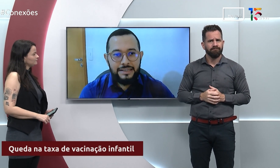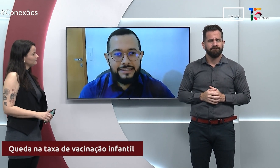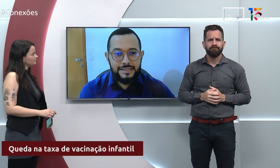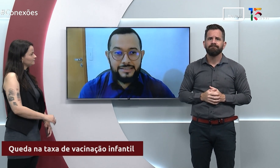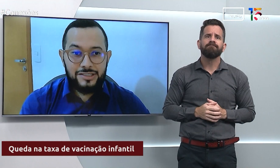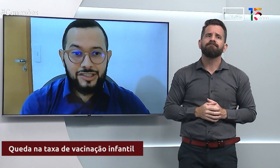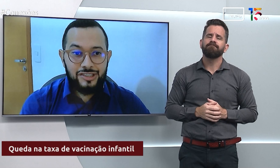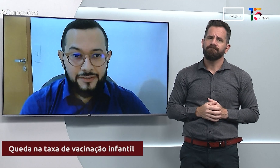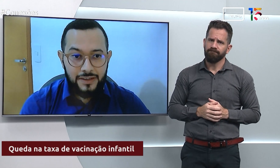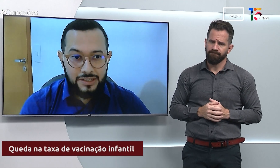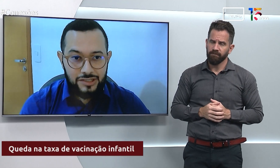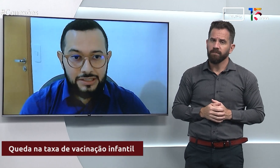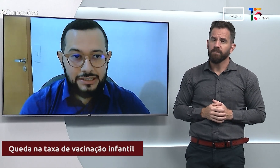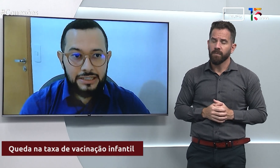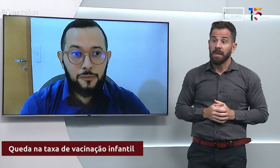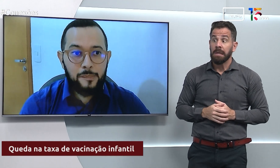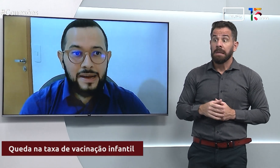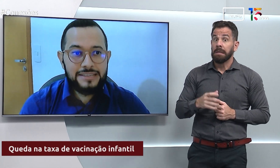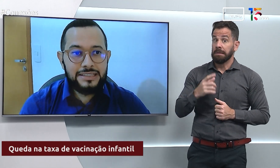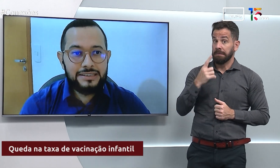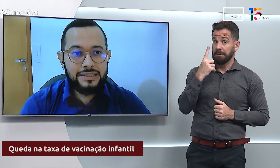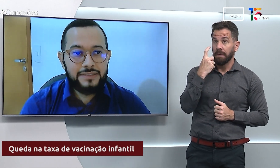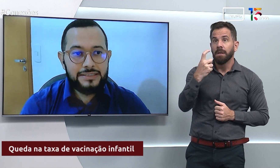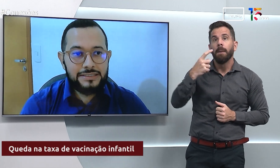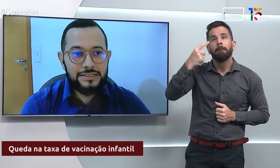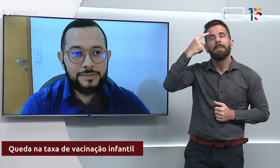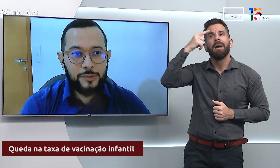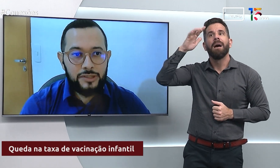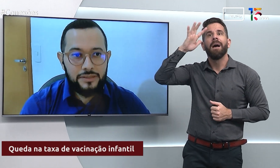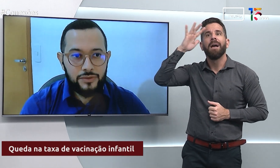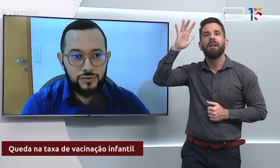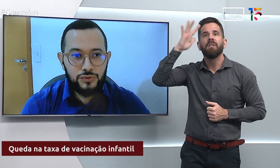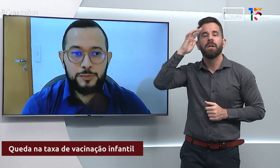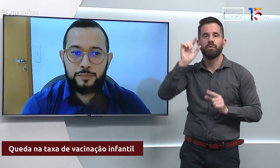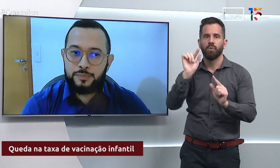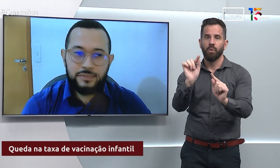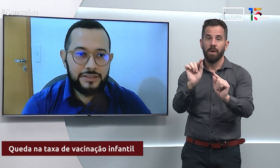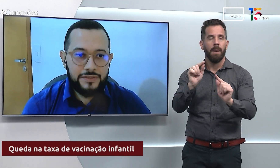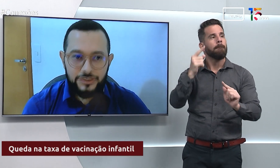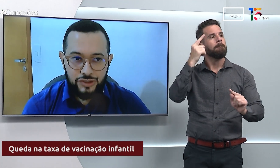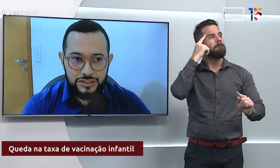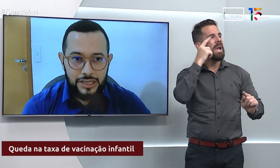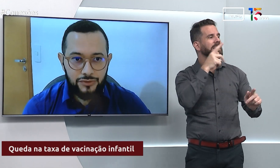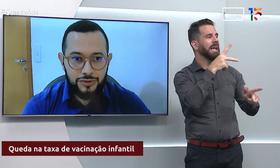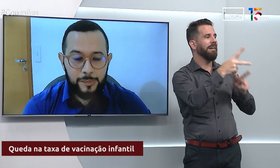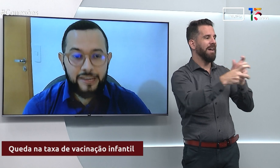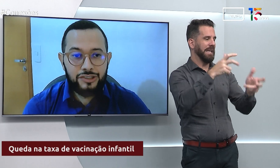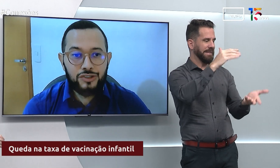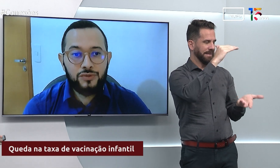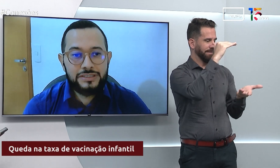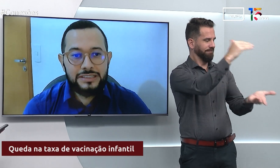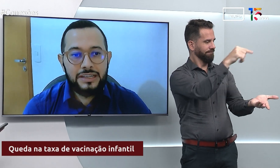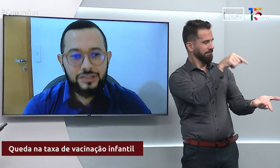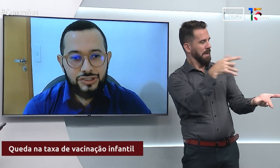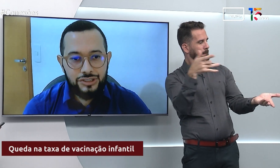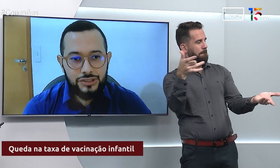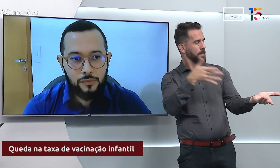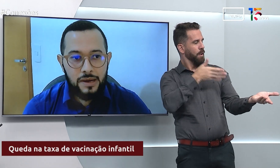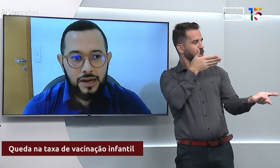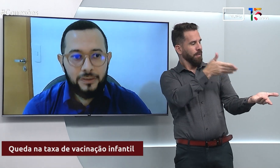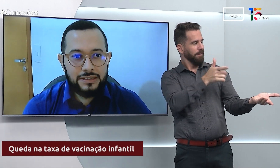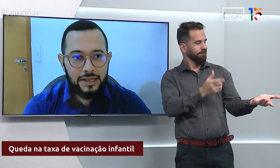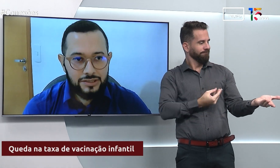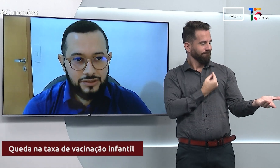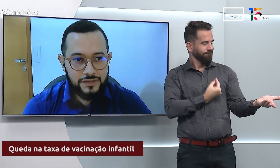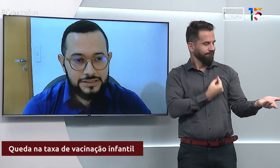Camila, é interessante a gente refletir que não basta ter vacina disponível nos serviços de saúde para que a gente consiga atingir